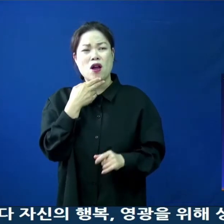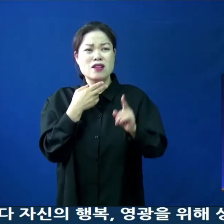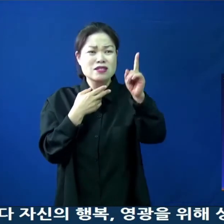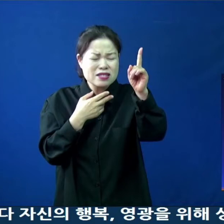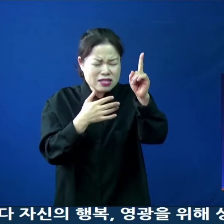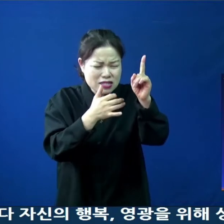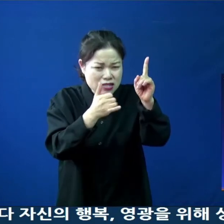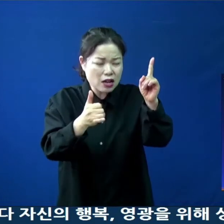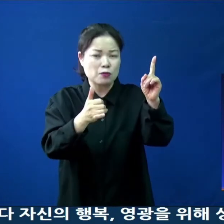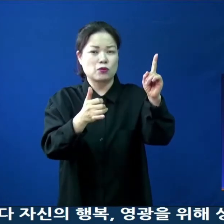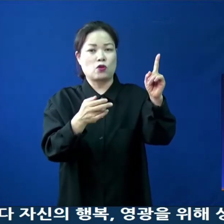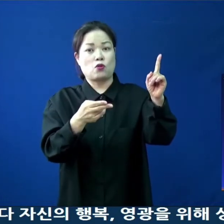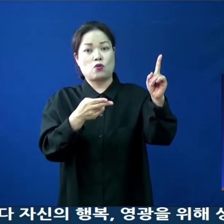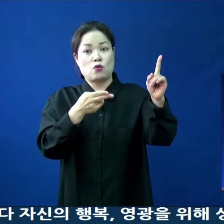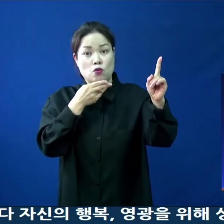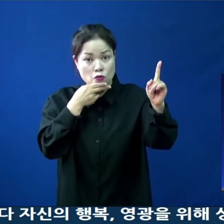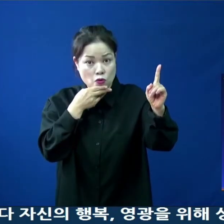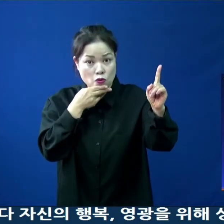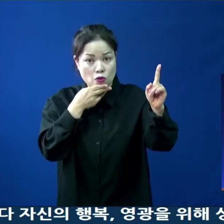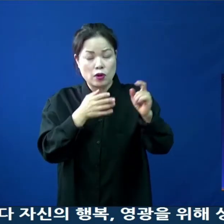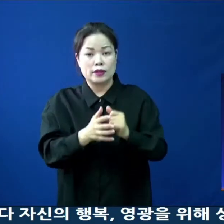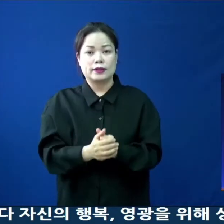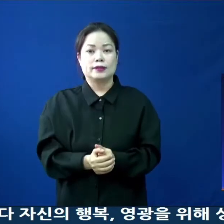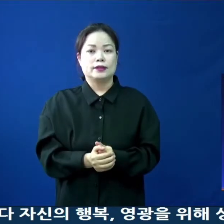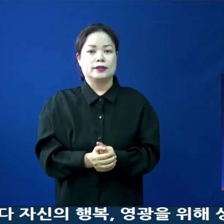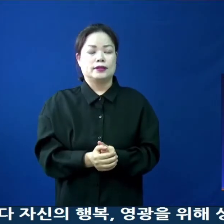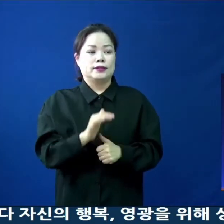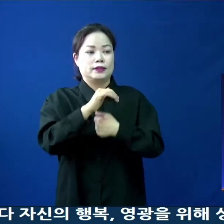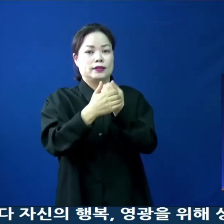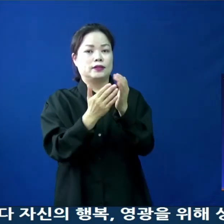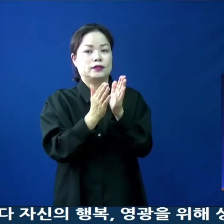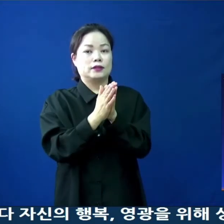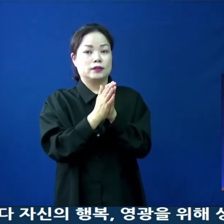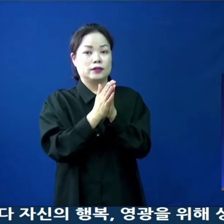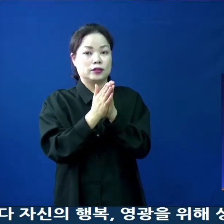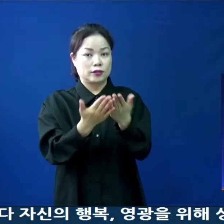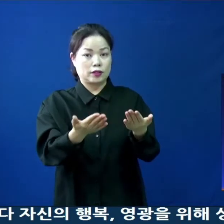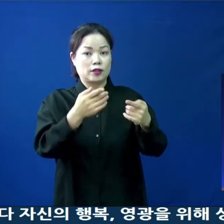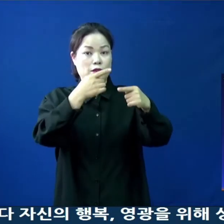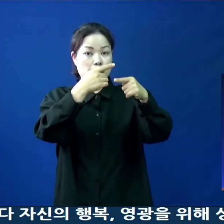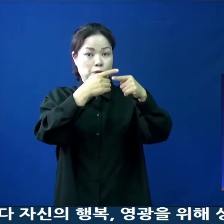한 사람도 없다라는 것이죠. 이것이 성경의 평가입니다.